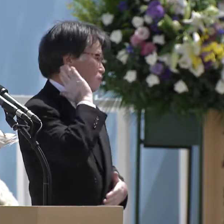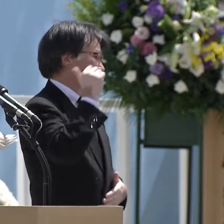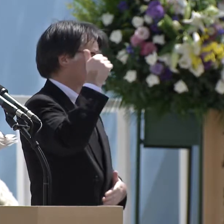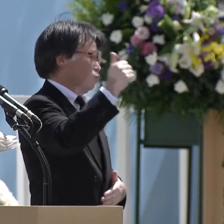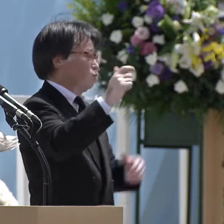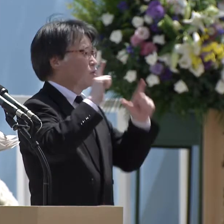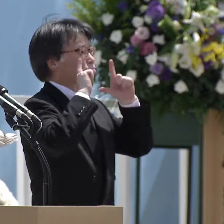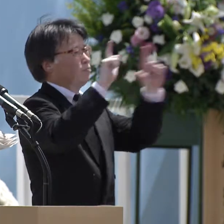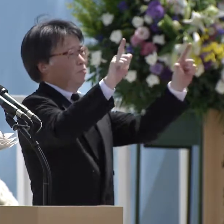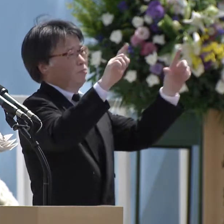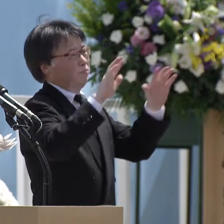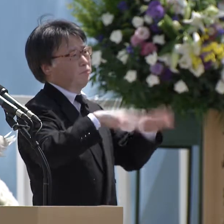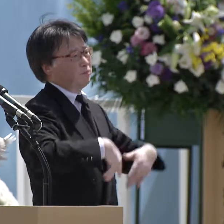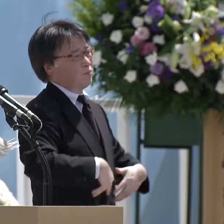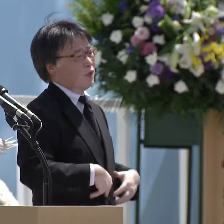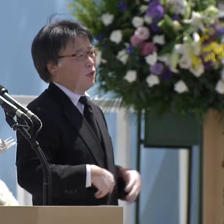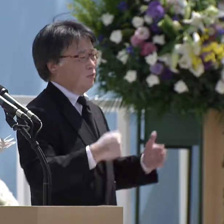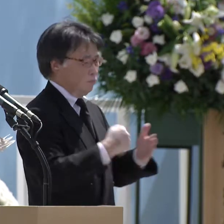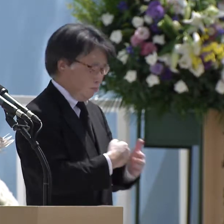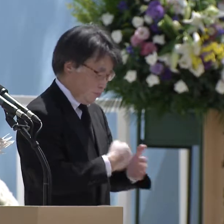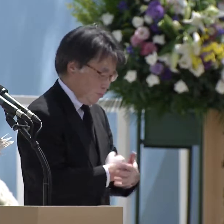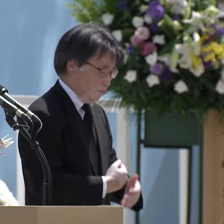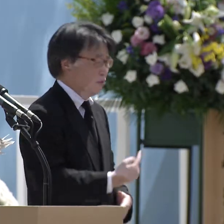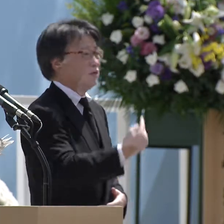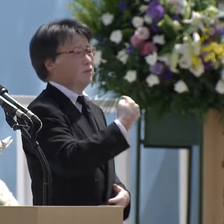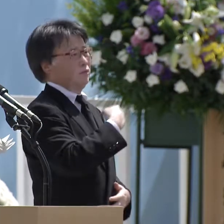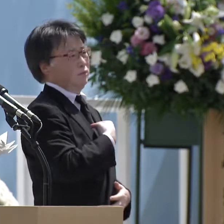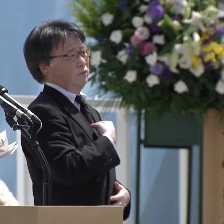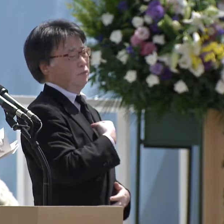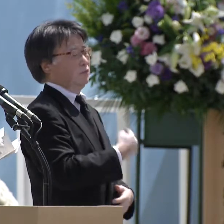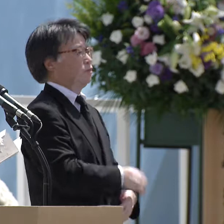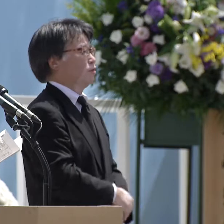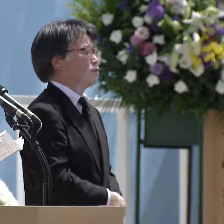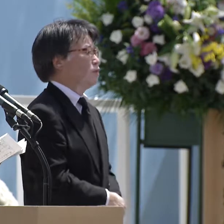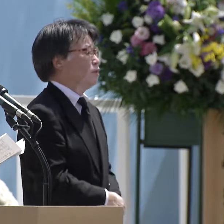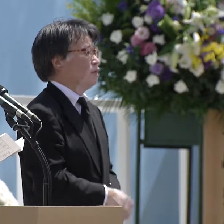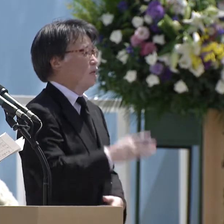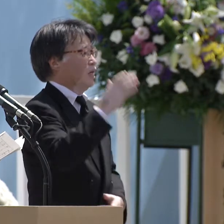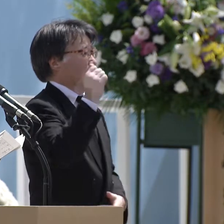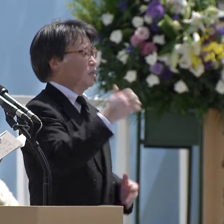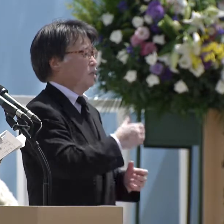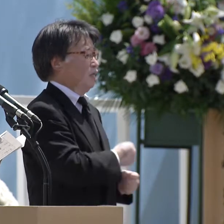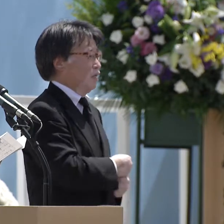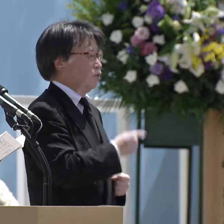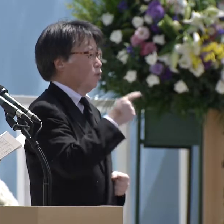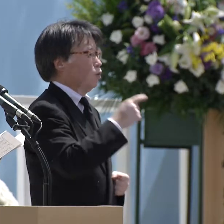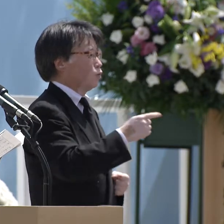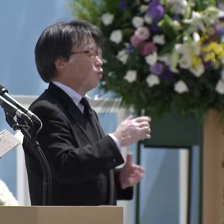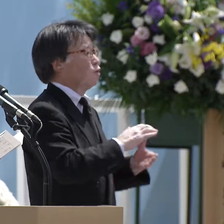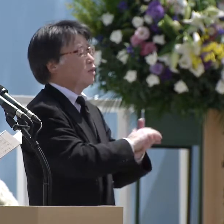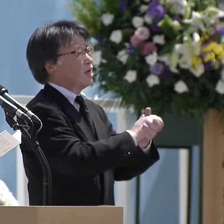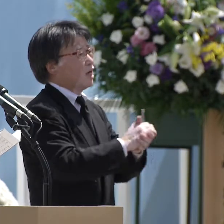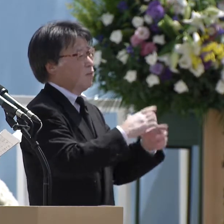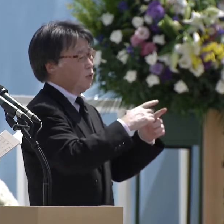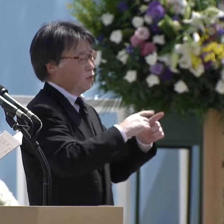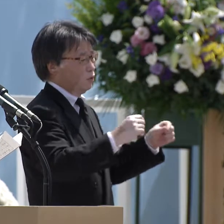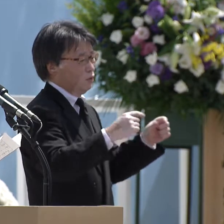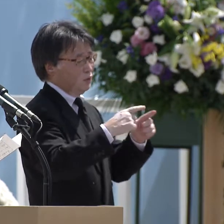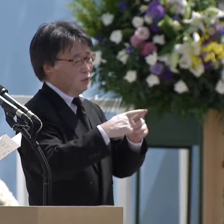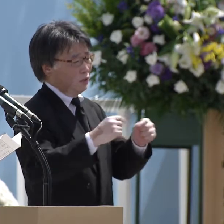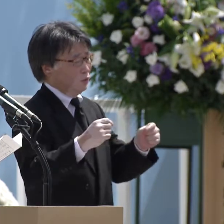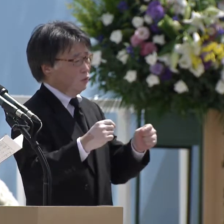公言されました。極めて残念でなりません。核兵器とその同盟国は、信頼関係